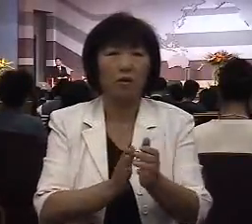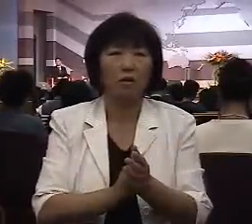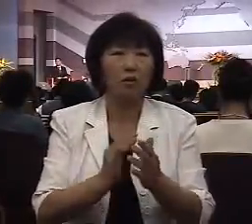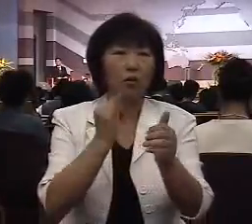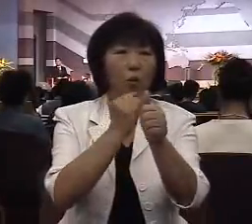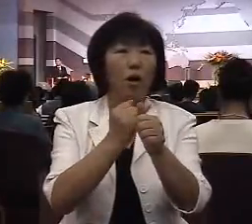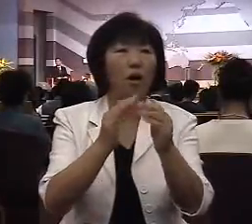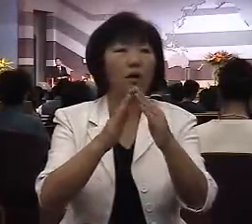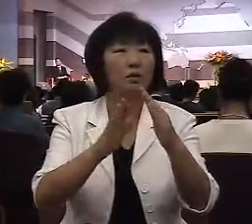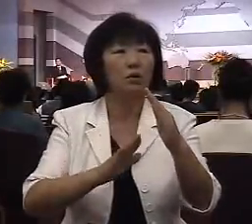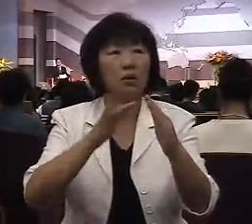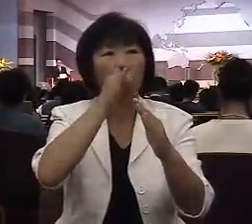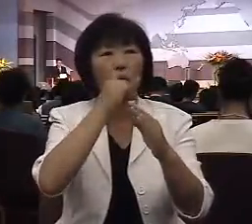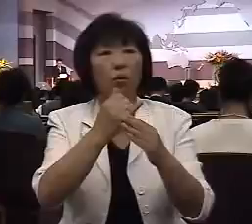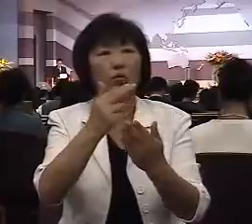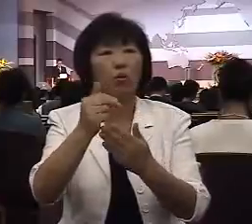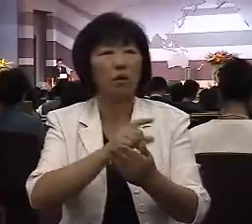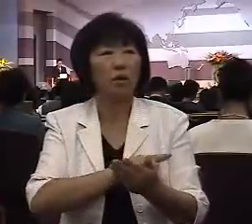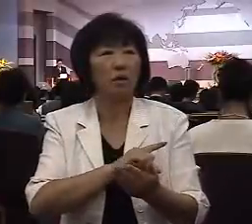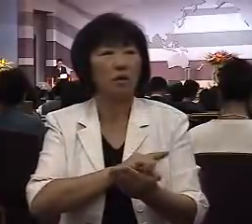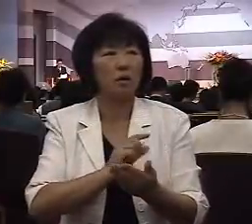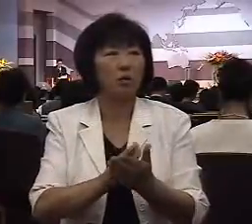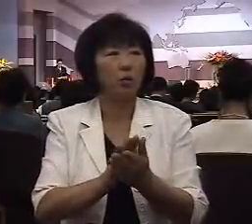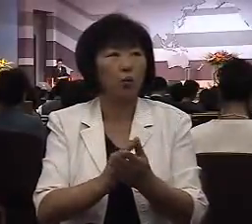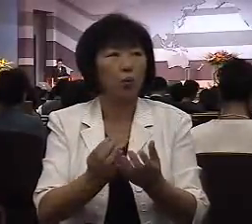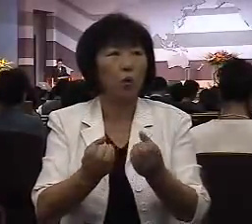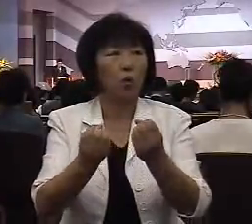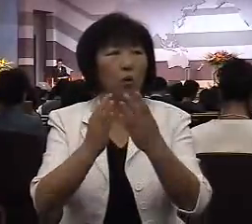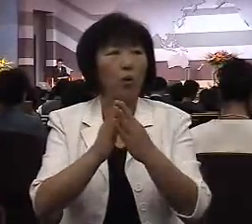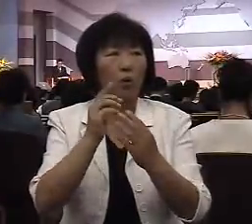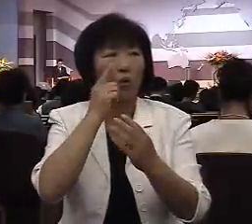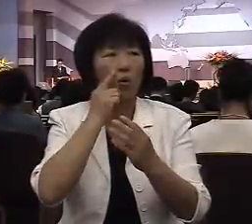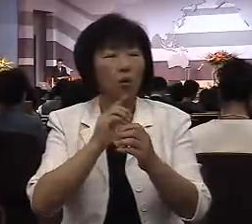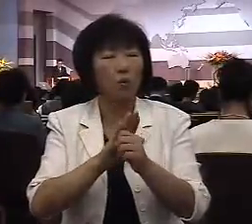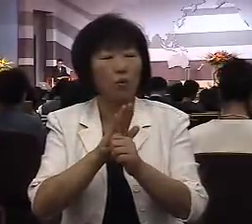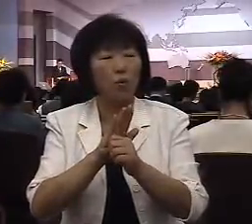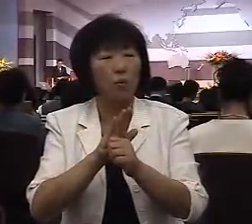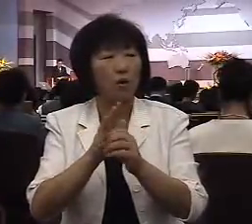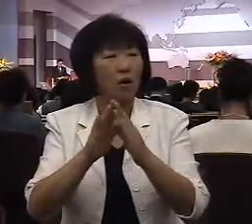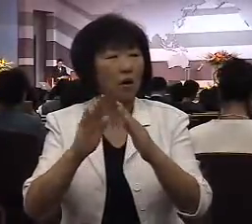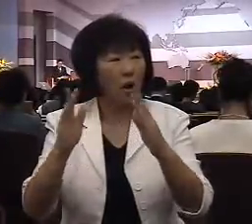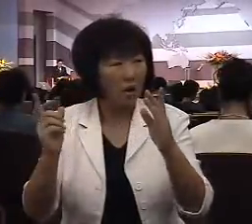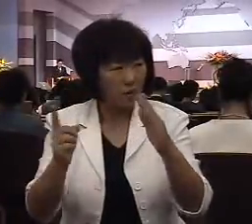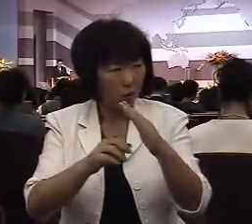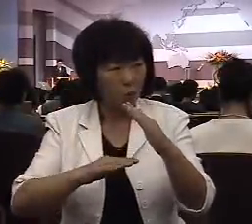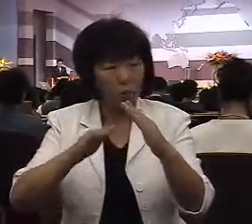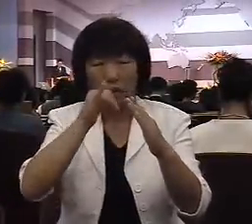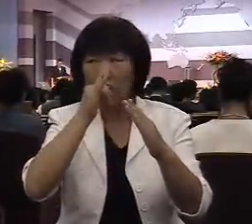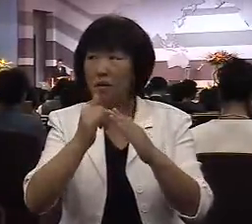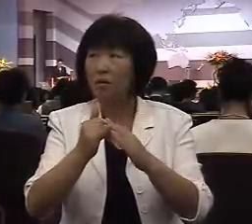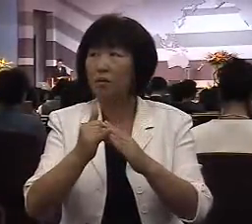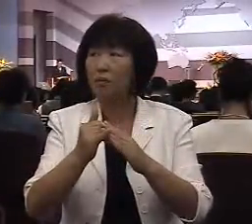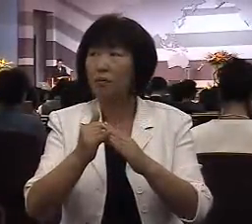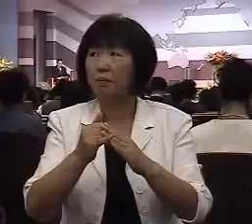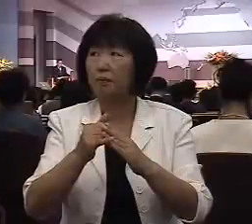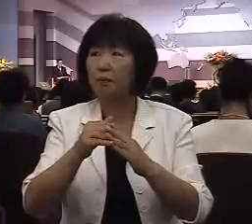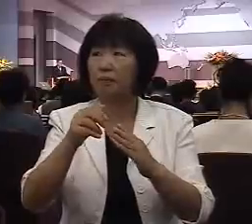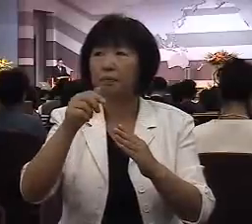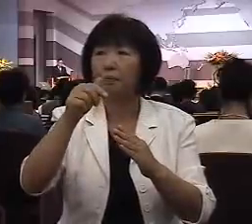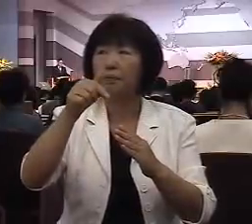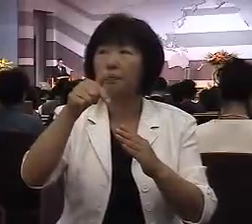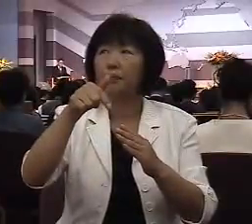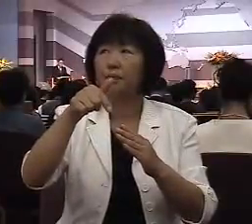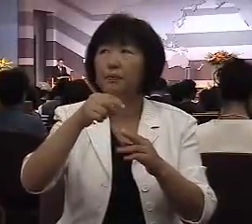결혼하는 가정 주님의 이름으로 축하드리고요. 슬픔을 당한 가정 또한 있습니다. 김순찬, 김미영